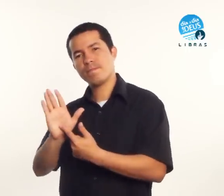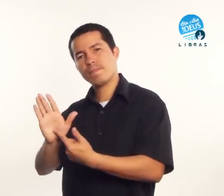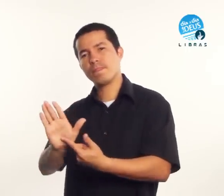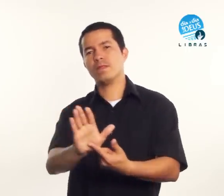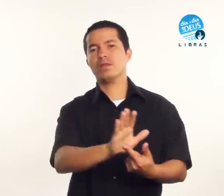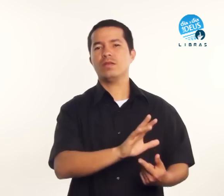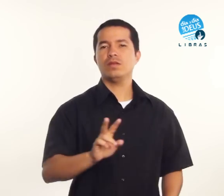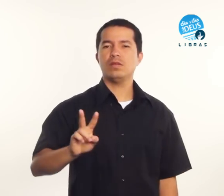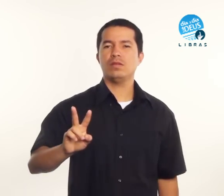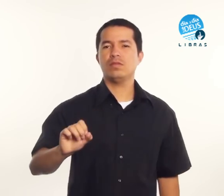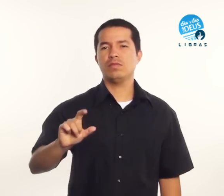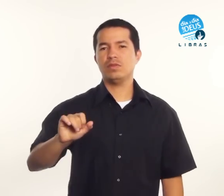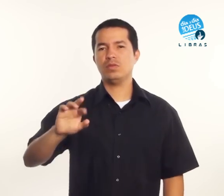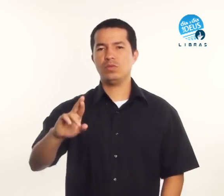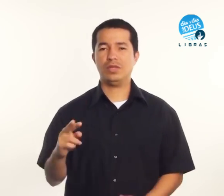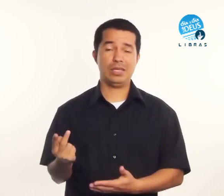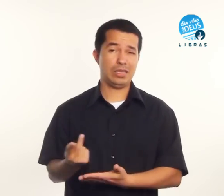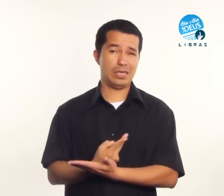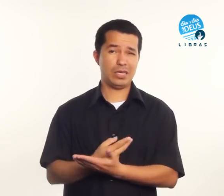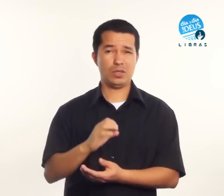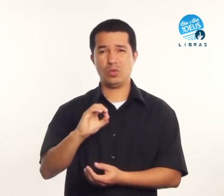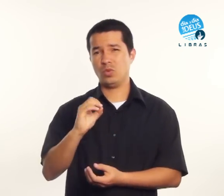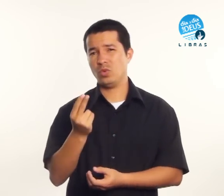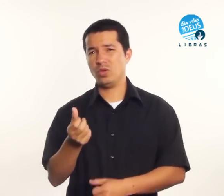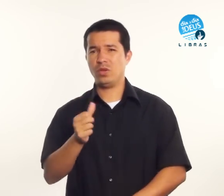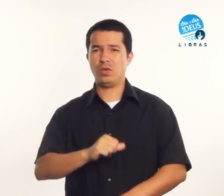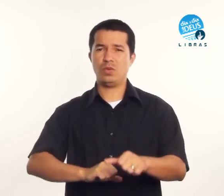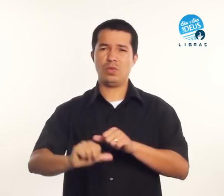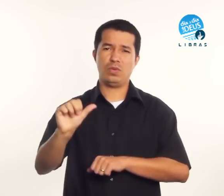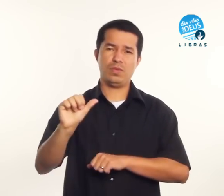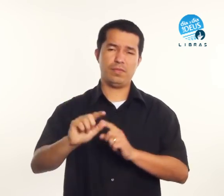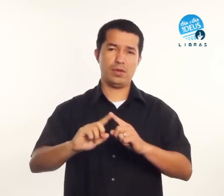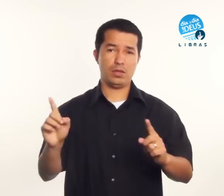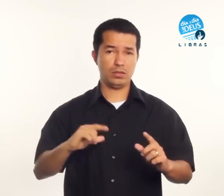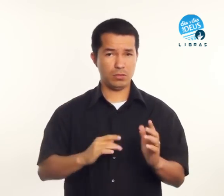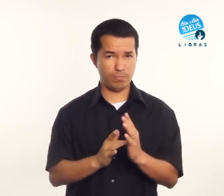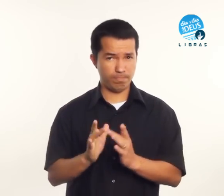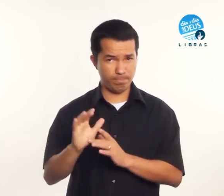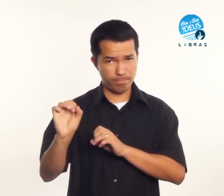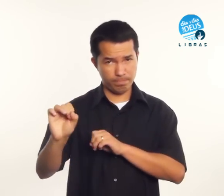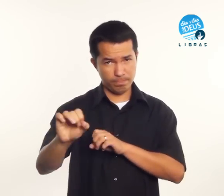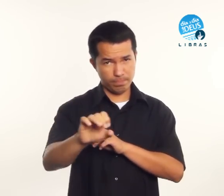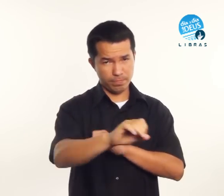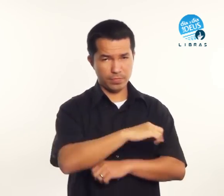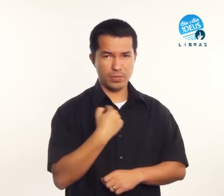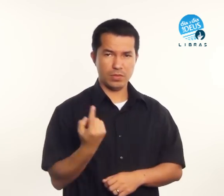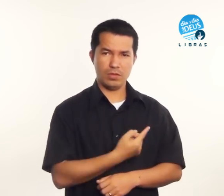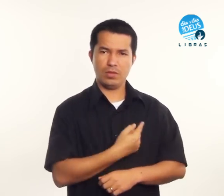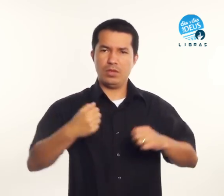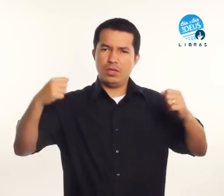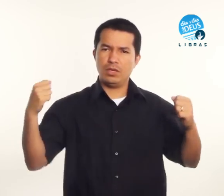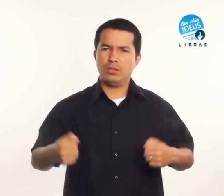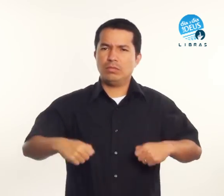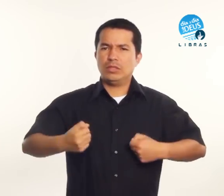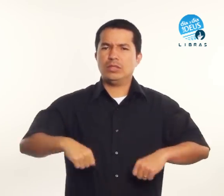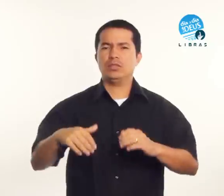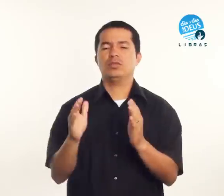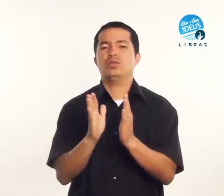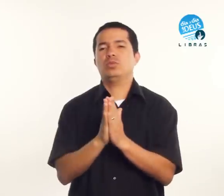desvalores diante de Deus. Por isso Jesus ensinou que a gente deveria orar: olha, não nos